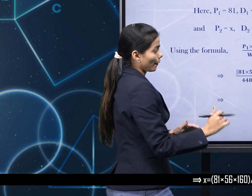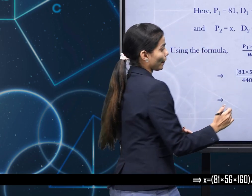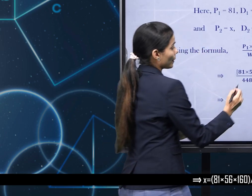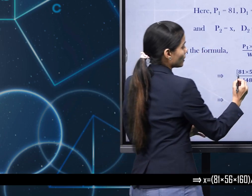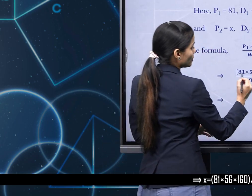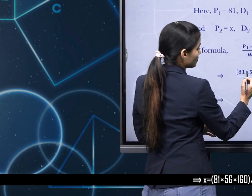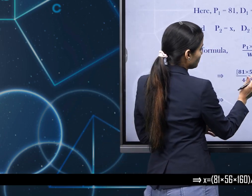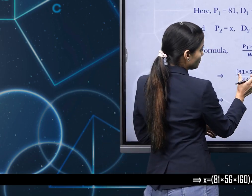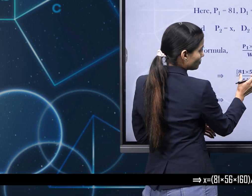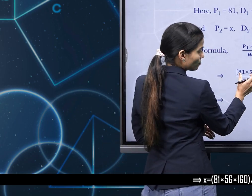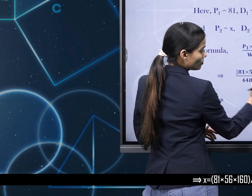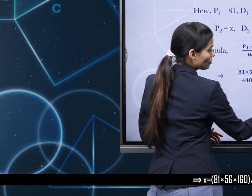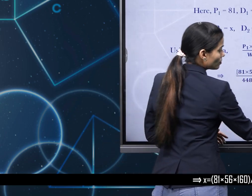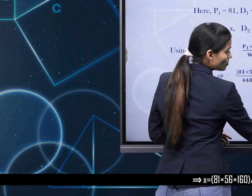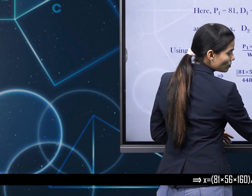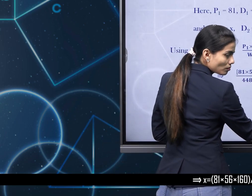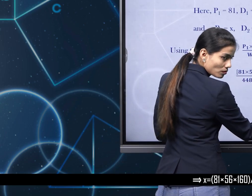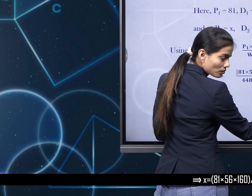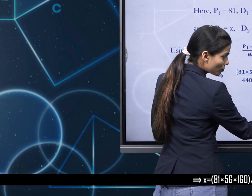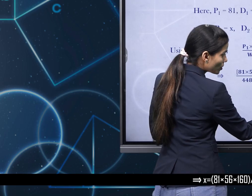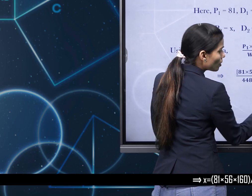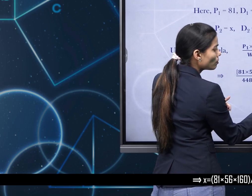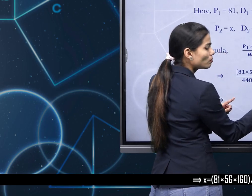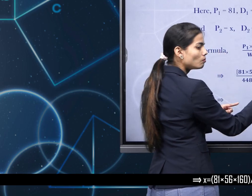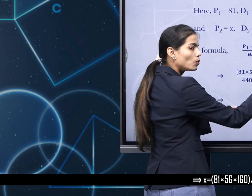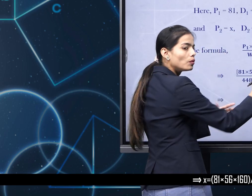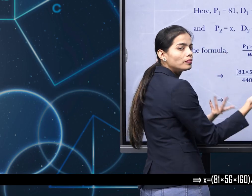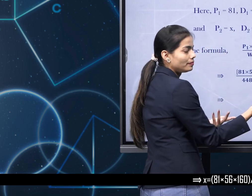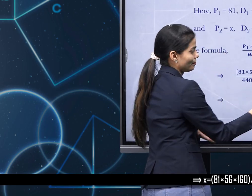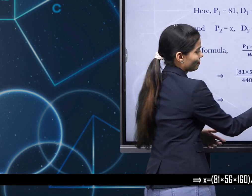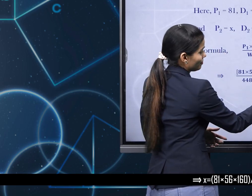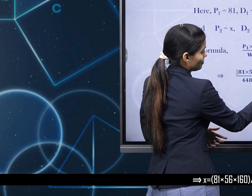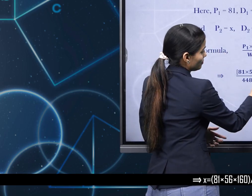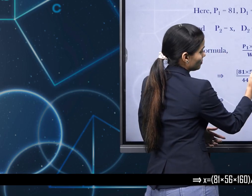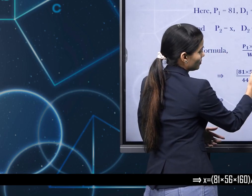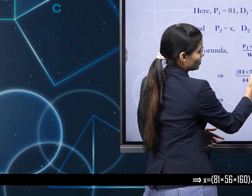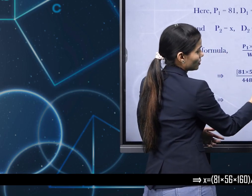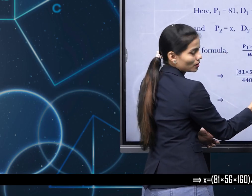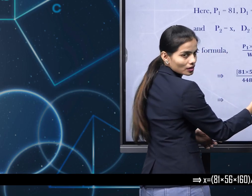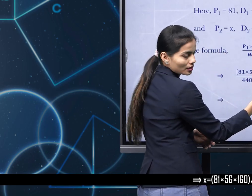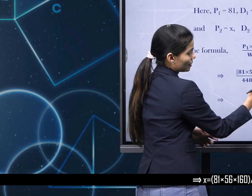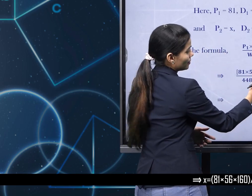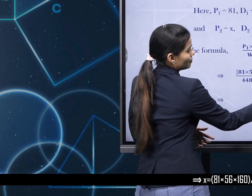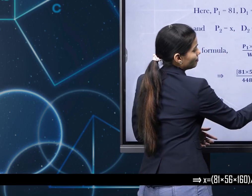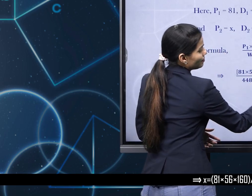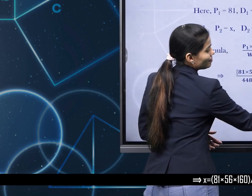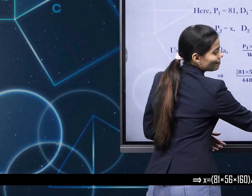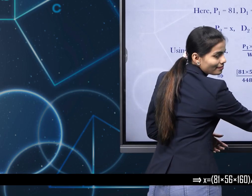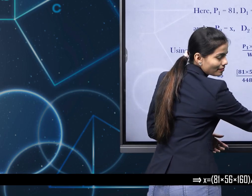बरोबर x बरोबर 81 गुणिले 56 गुणिले 160 भागिले 448 गुणिले 27.